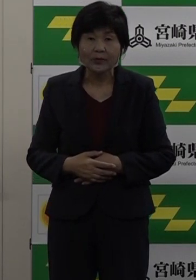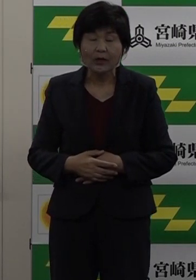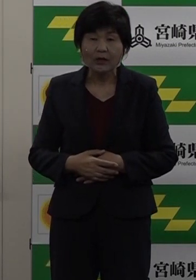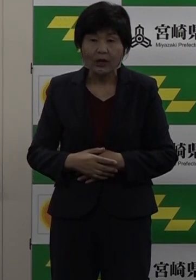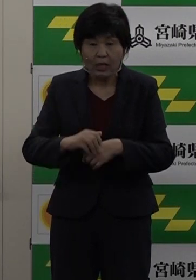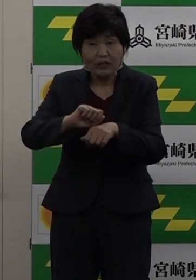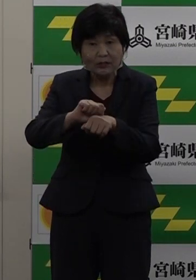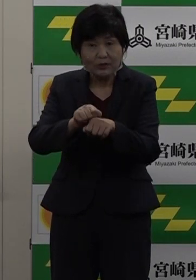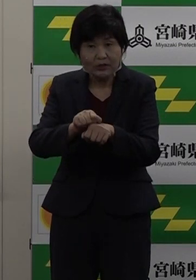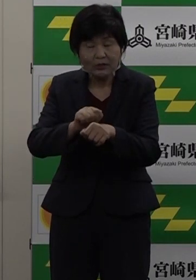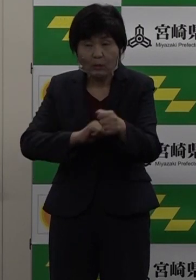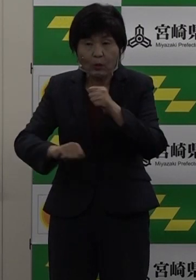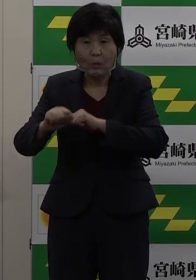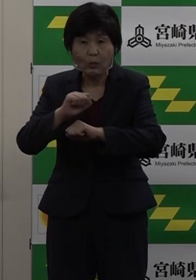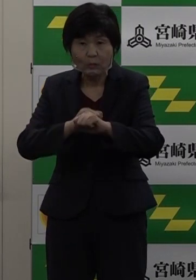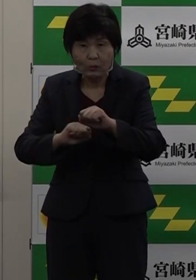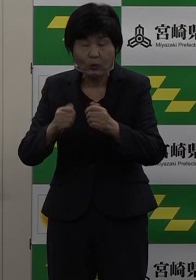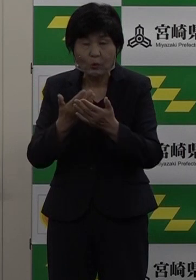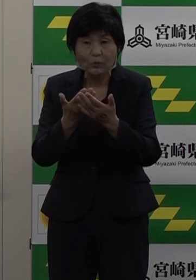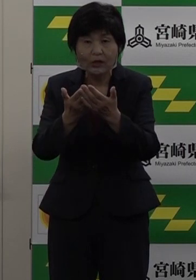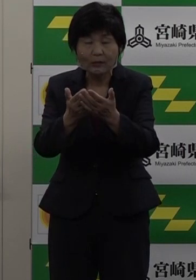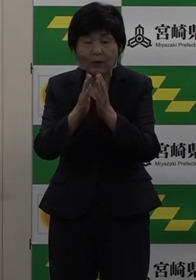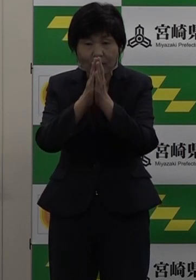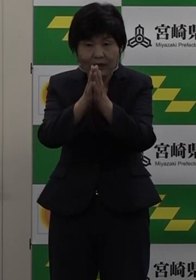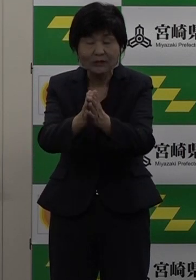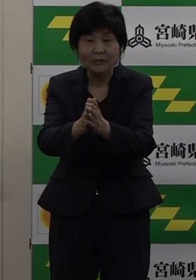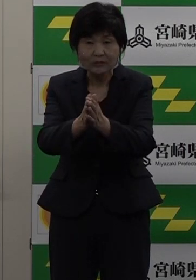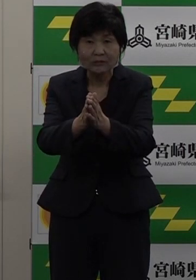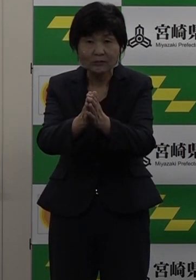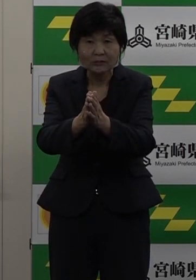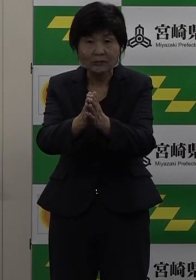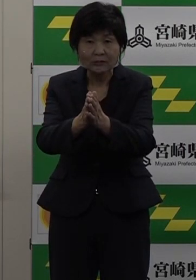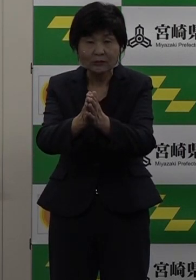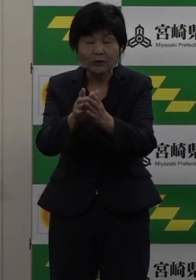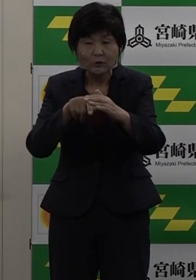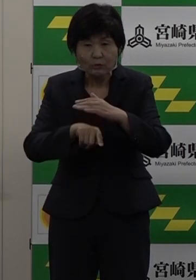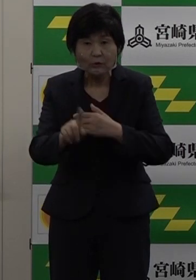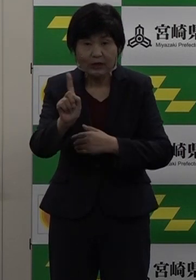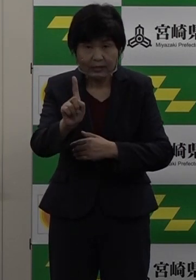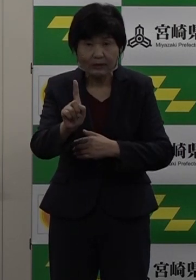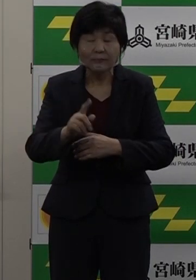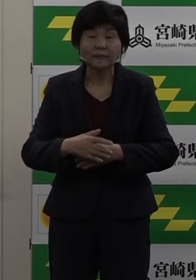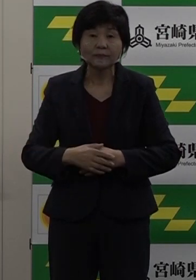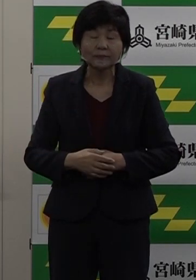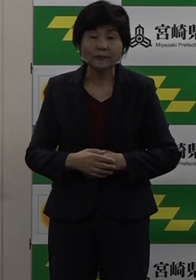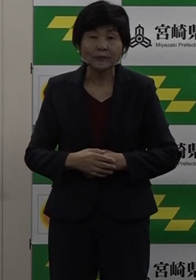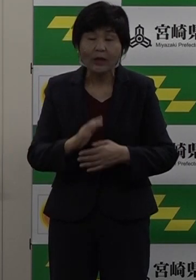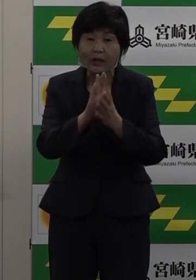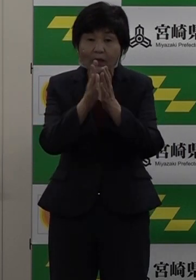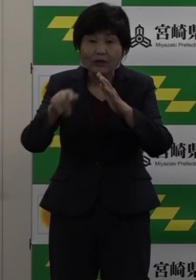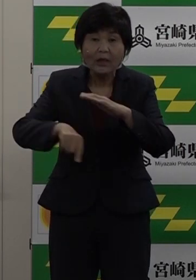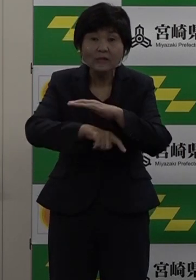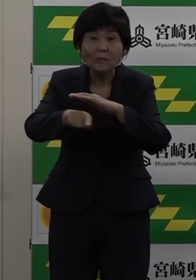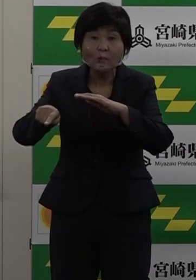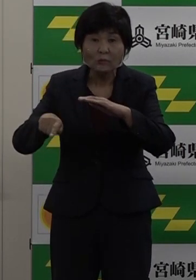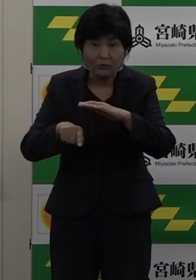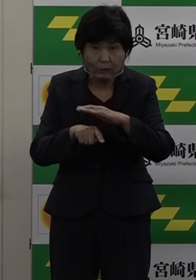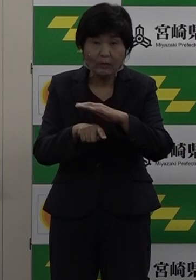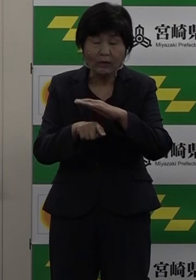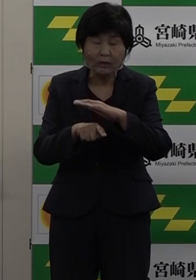動要請をお願いするものであります。その理由としましては、先ほど申し上げましたような県内において